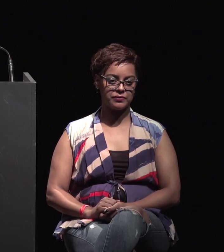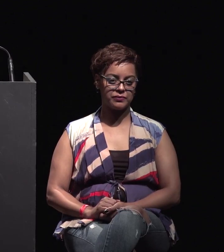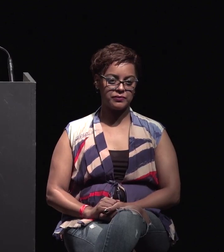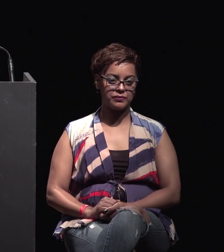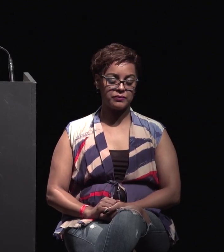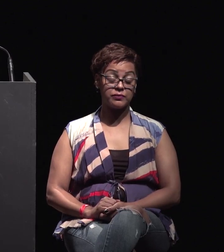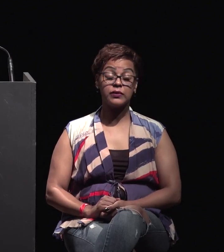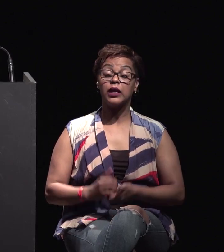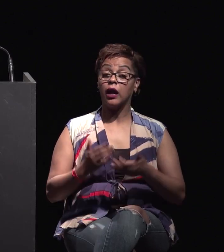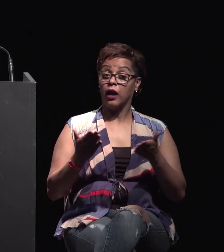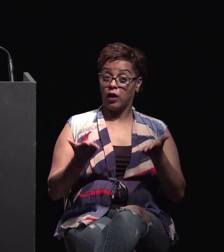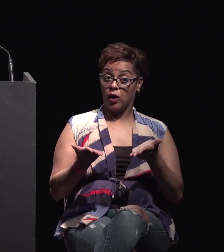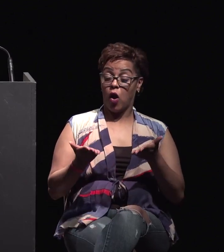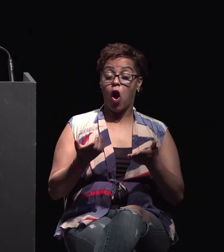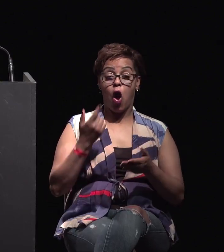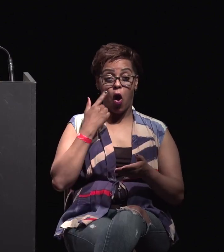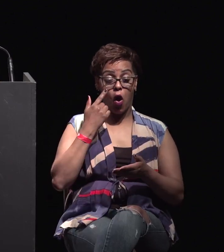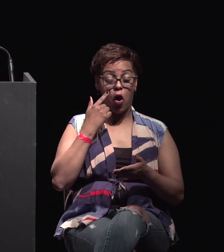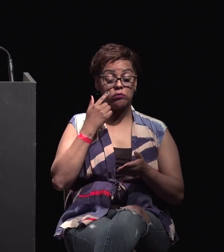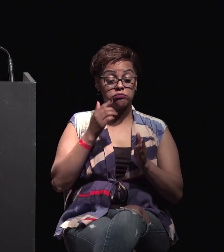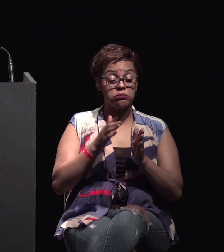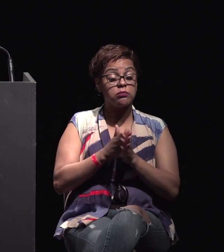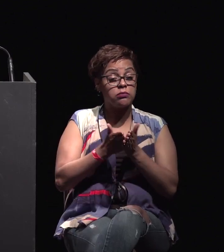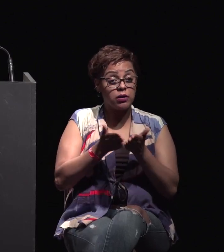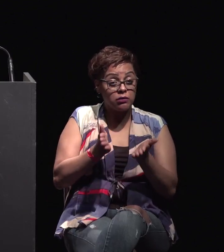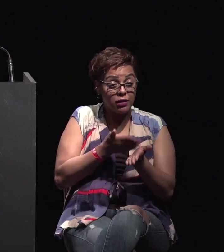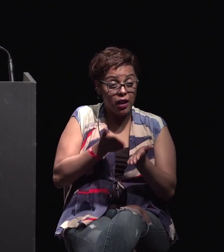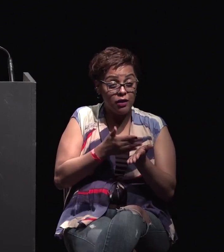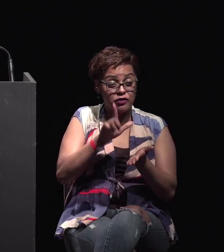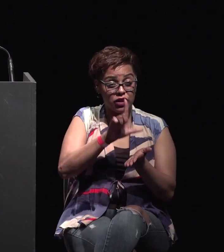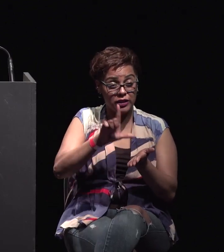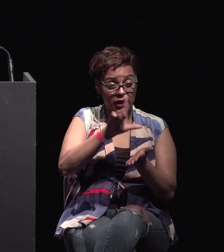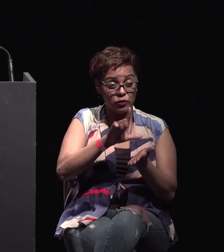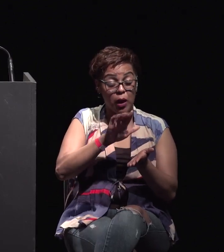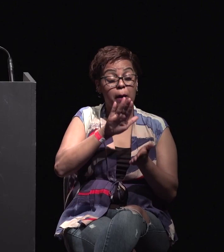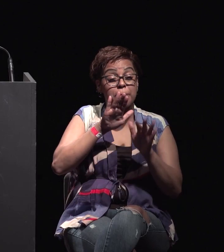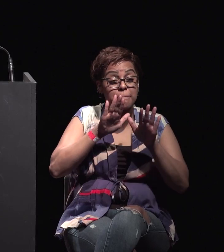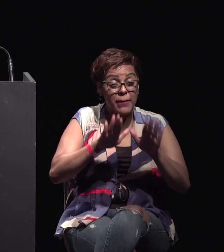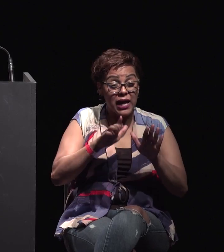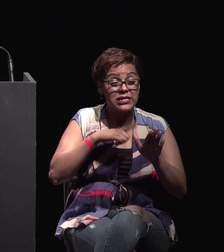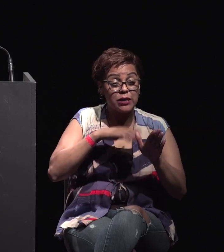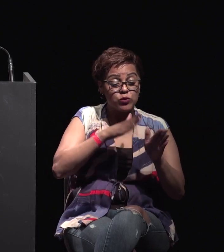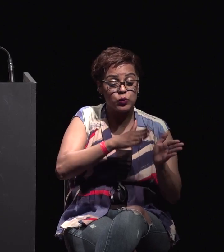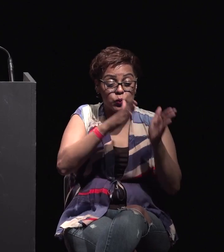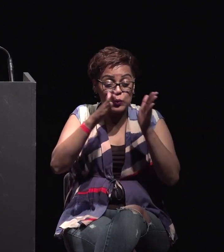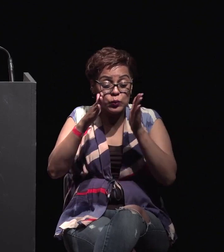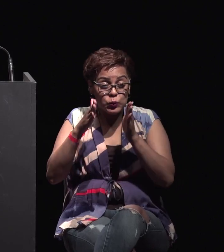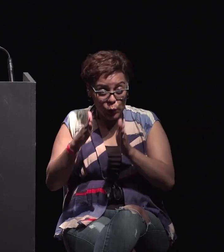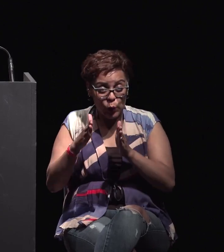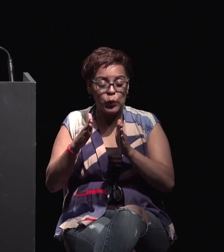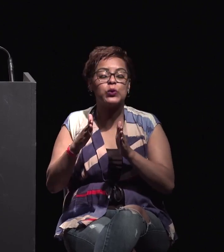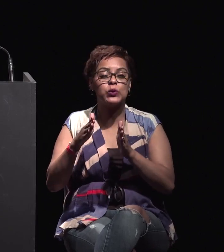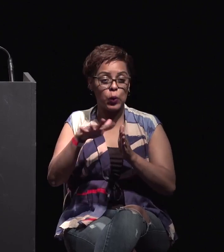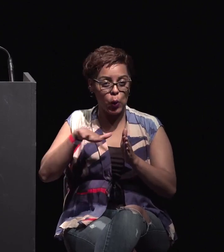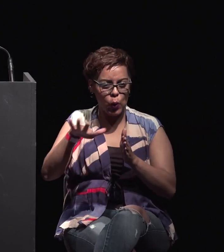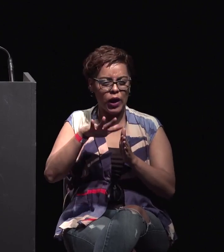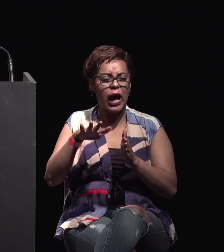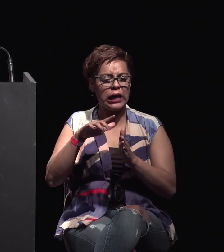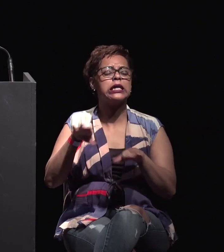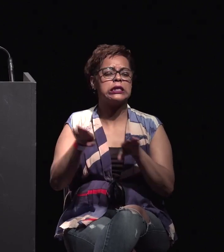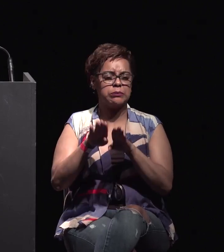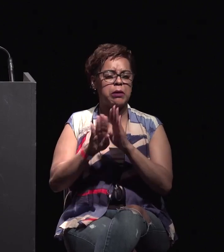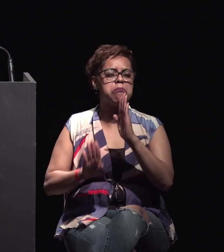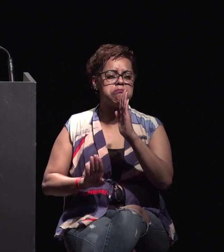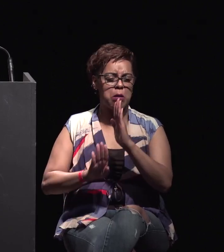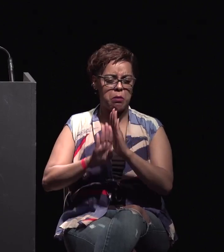Bom, aí a gente está falando dos livros de literatura, mas a gente tem um outro campo em franco crescimento também, e